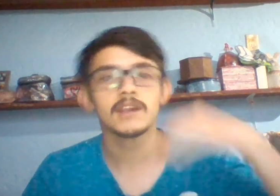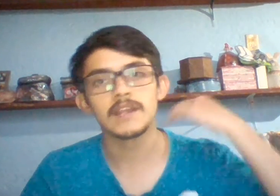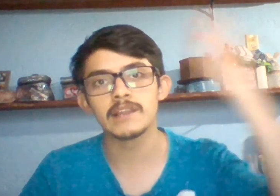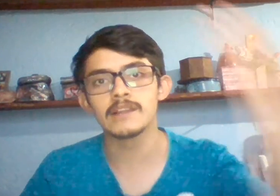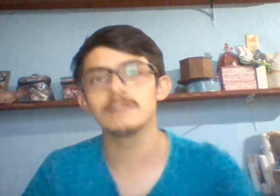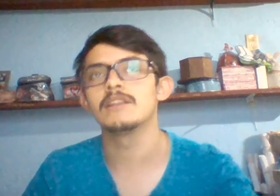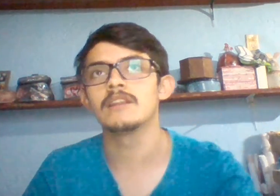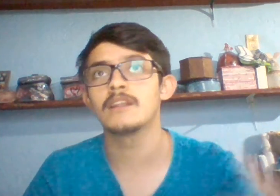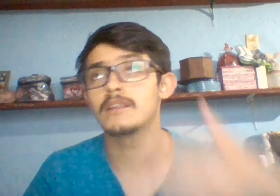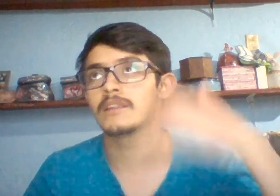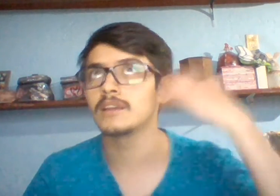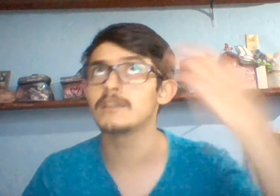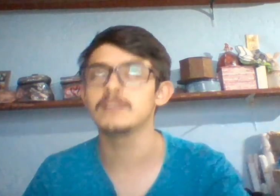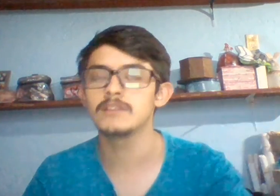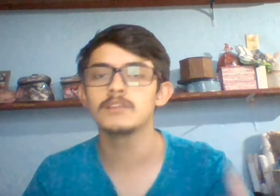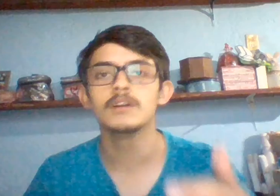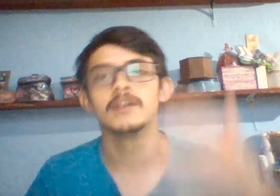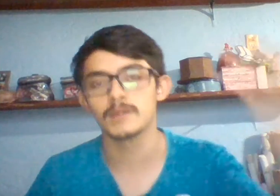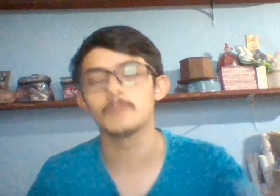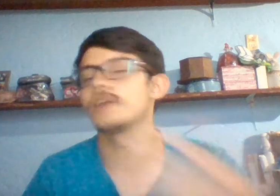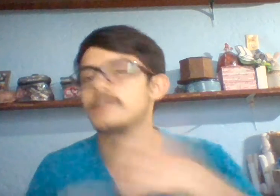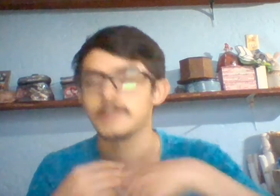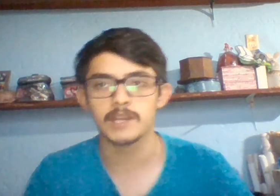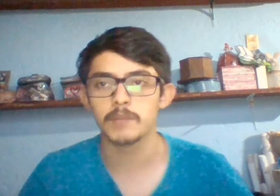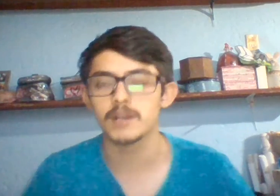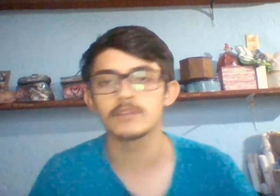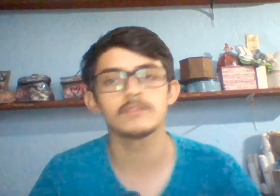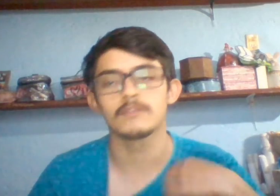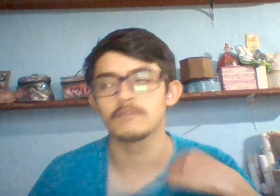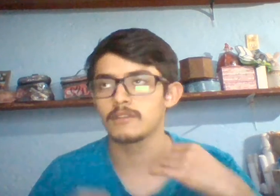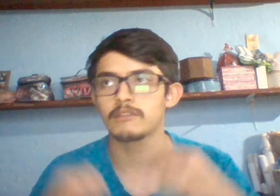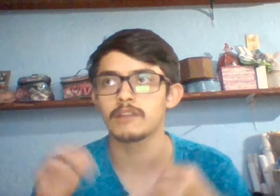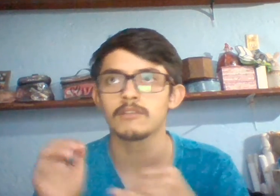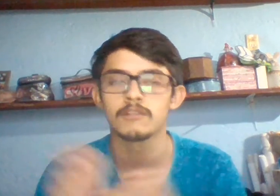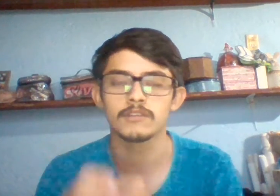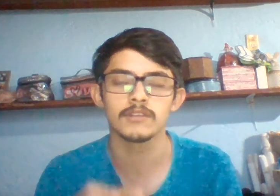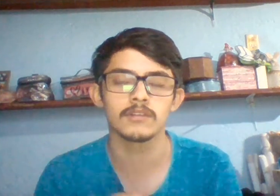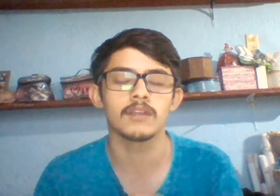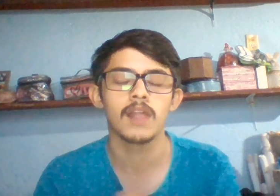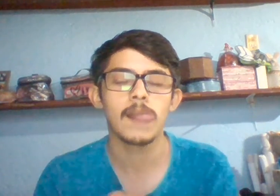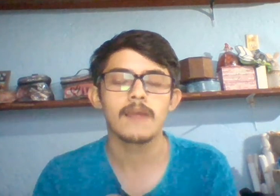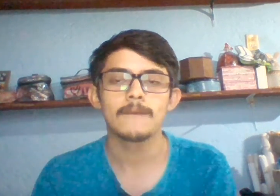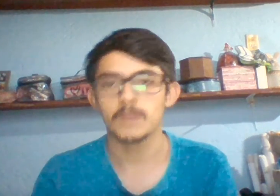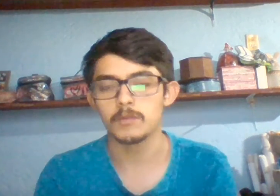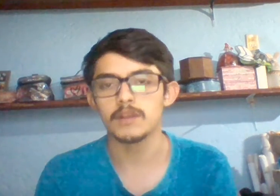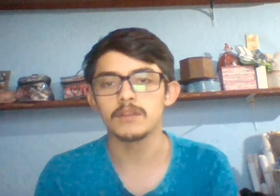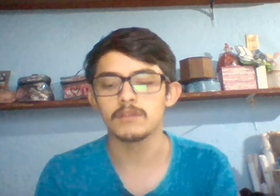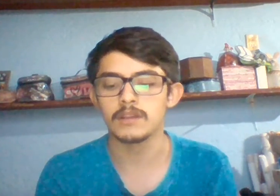él da el inicio y se apaga, se llega a apagar todo, tan solo los sensores de, como le digo, el